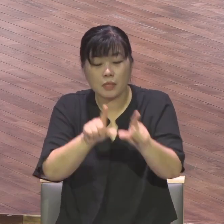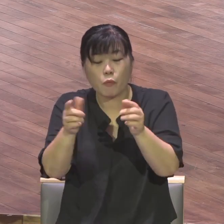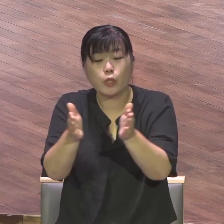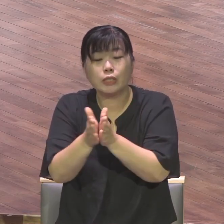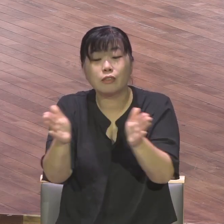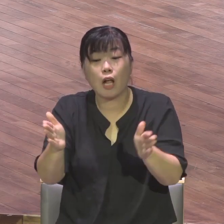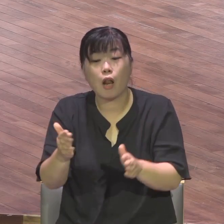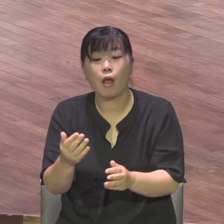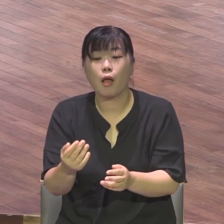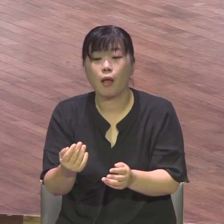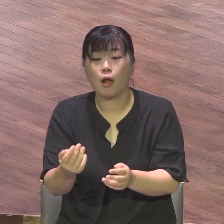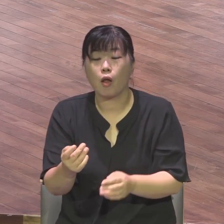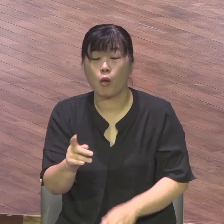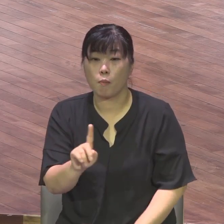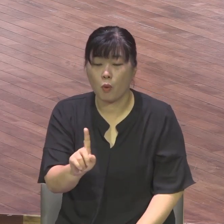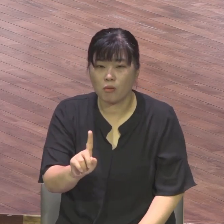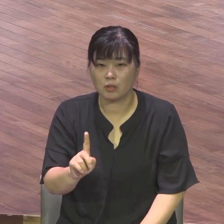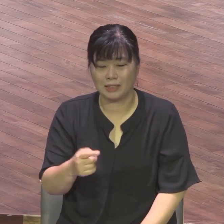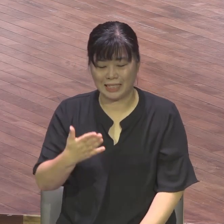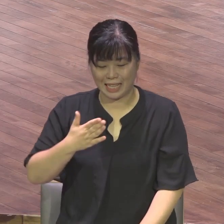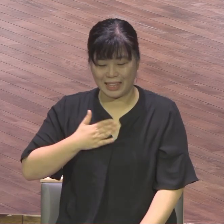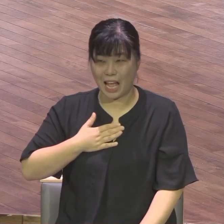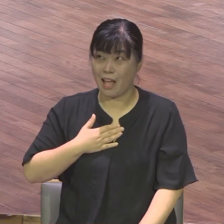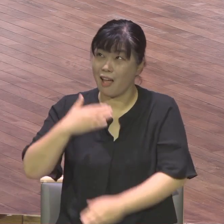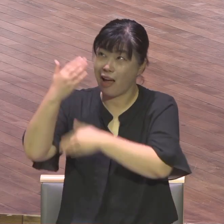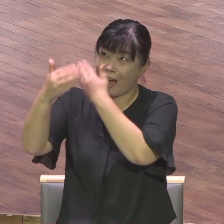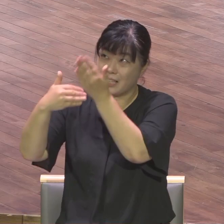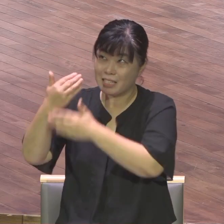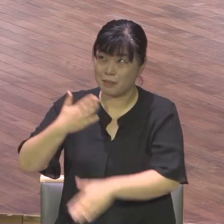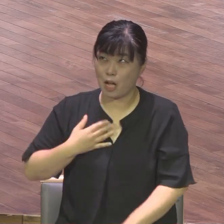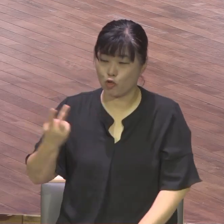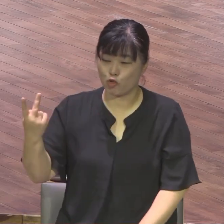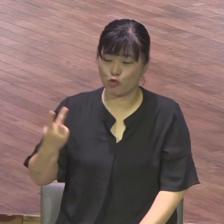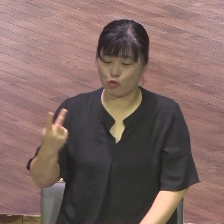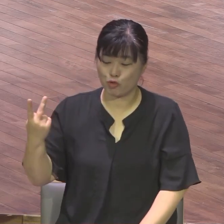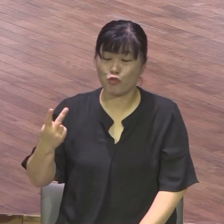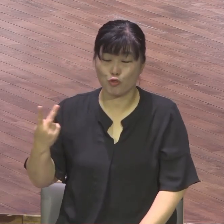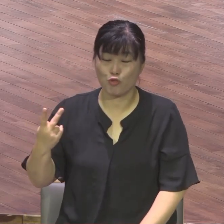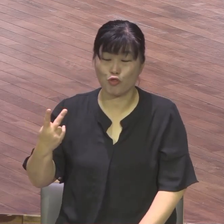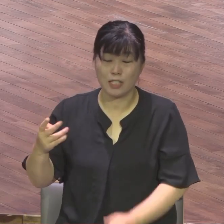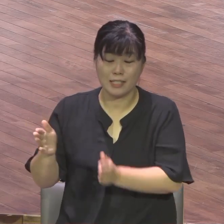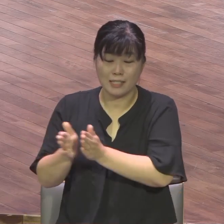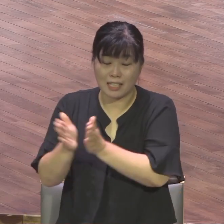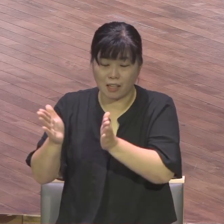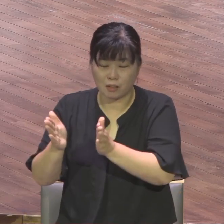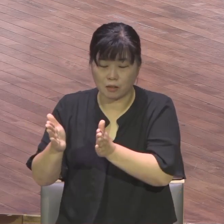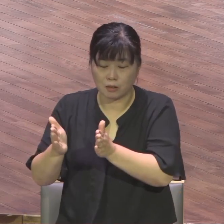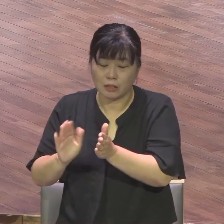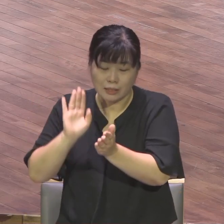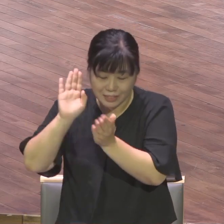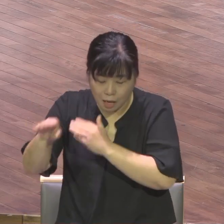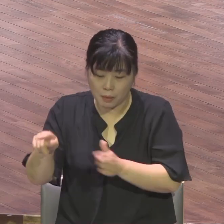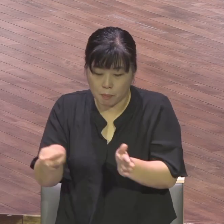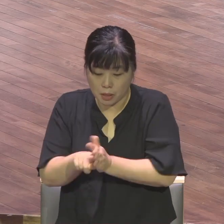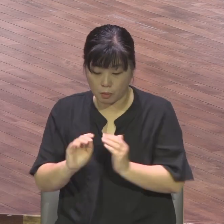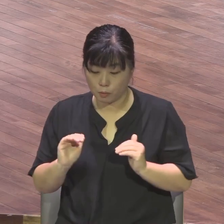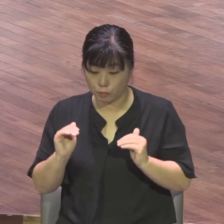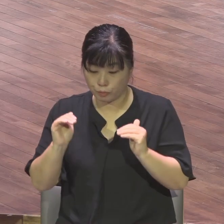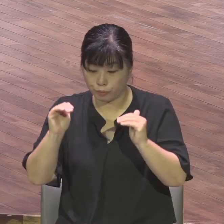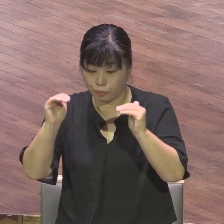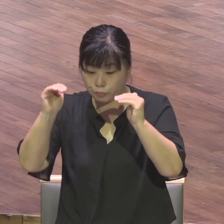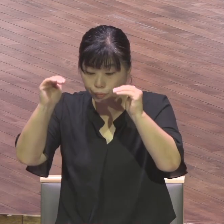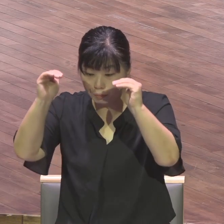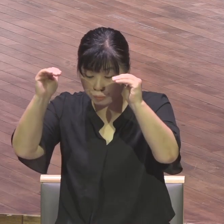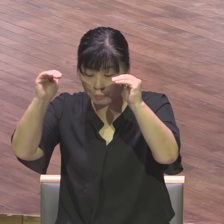절대 원하지 않으세요. 내 거, 우리 교회, 내 거, 절대 원치 않으세요. 고넬료처럼